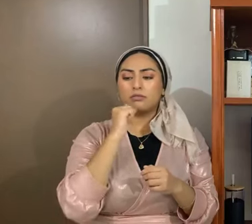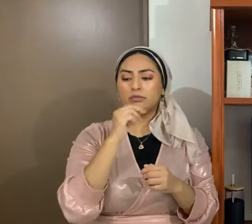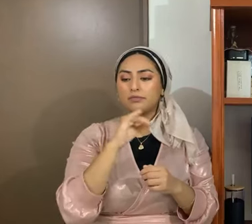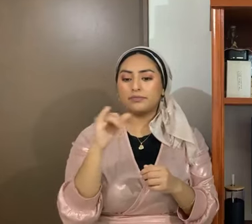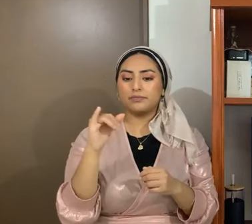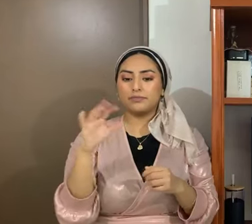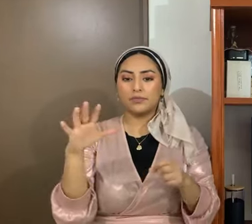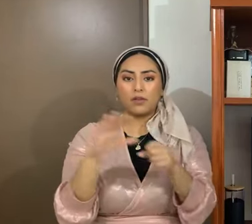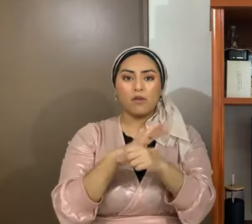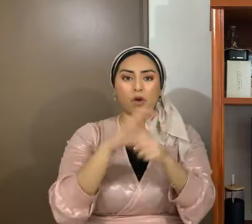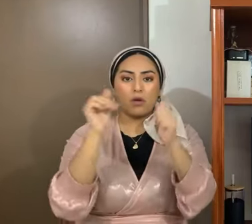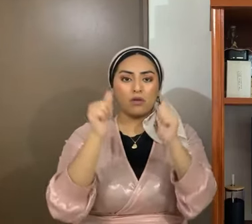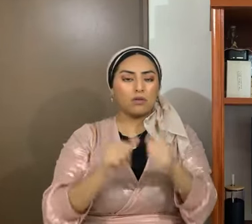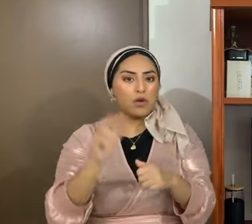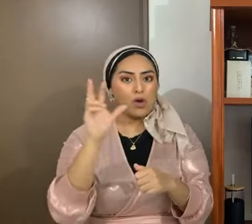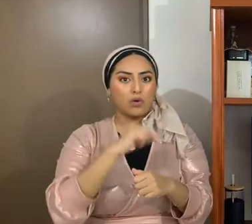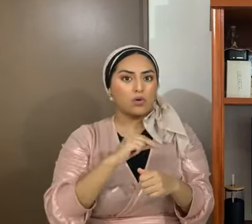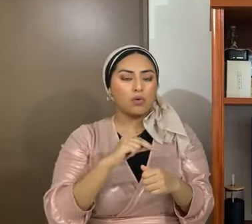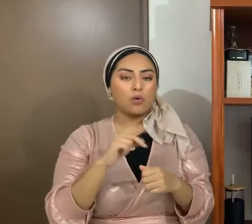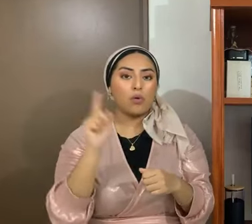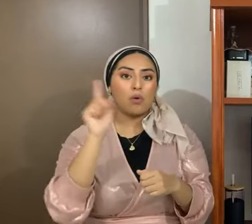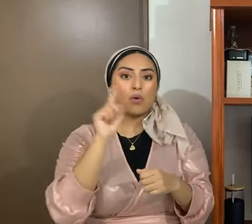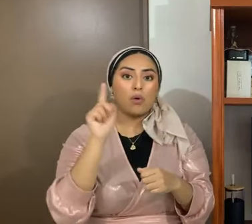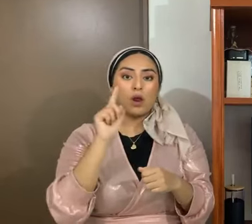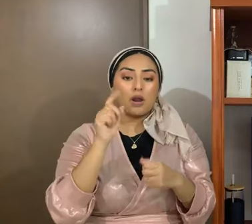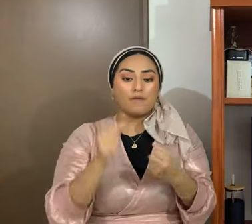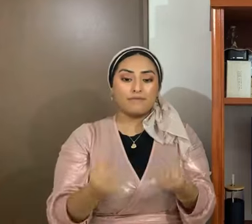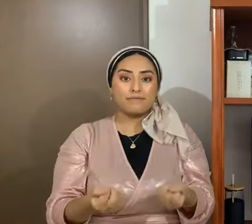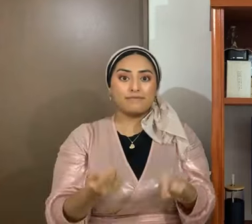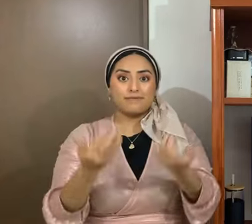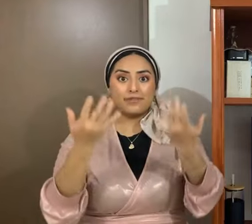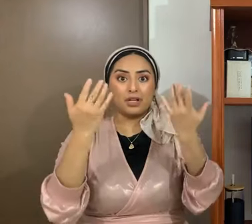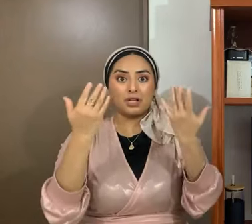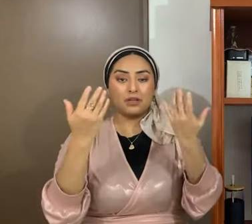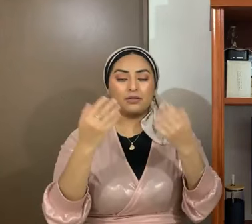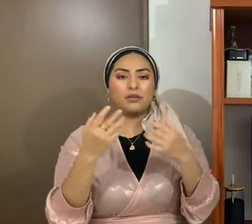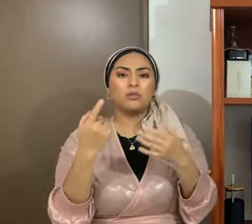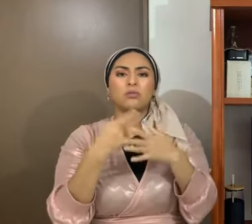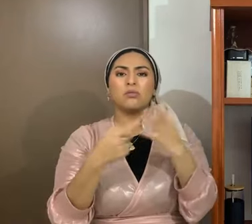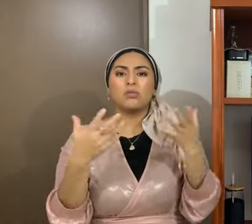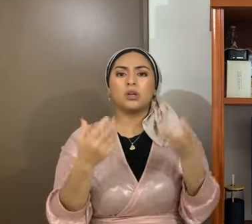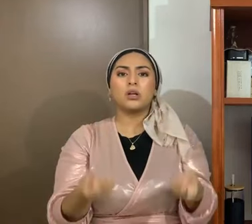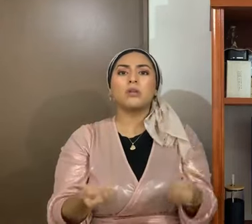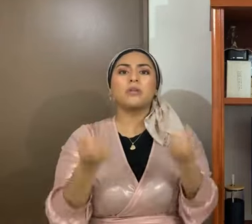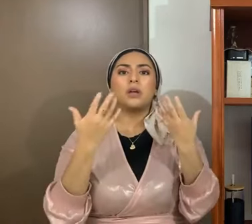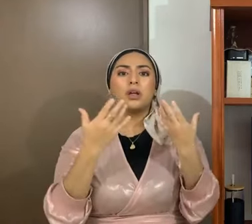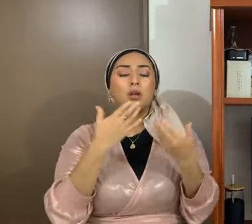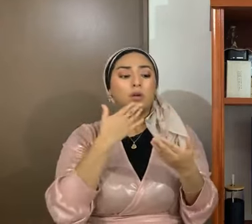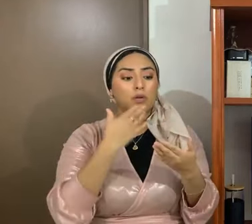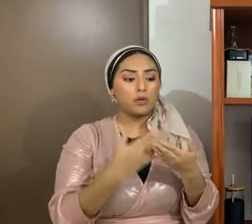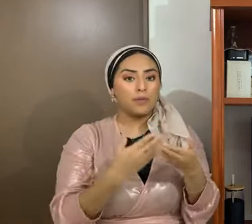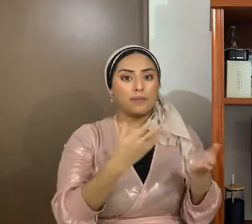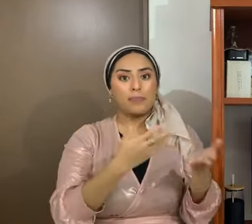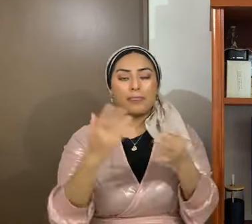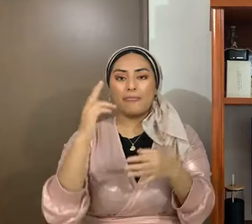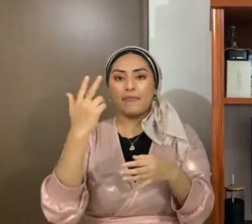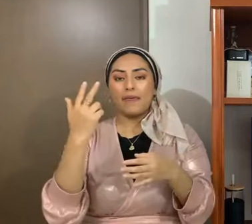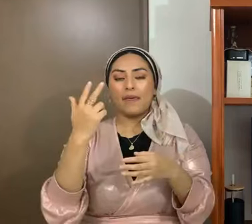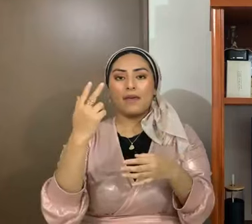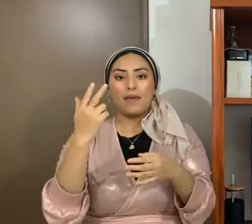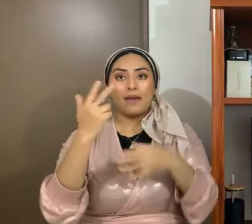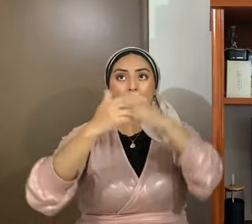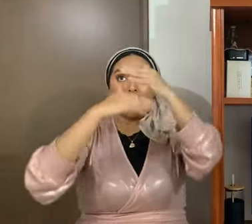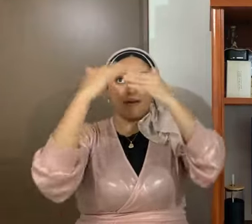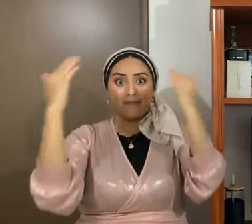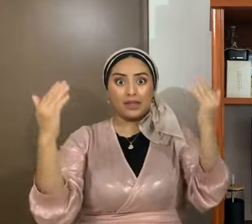estuviera lleno de ídolos, no, era un altar donde el fuego consumía. ¿Qué consumía? Lo bueno para llevarlo al tercer cielo y